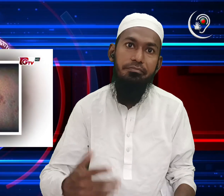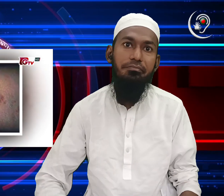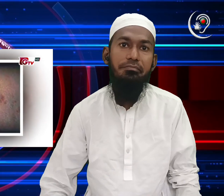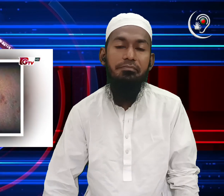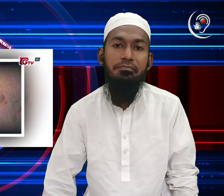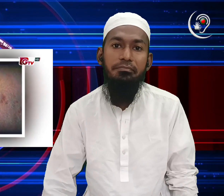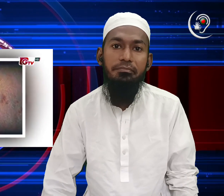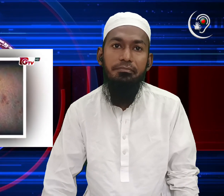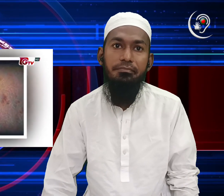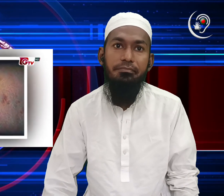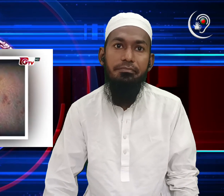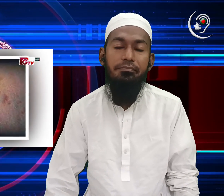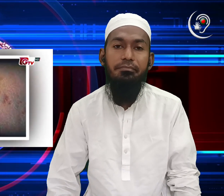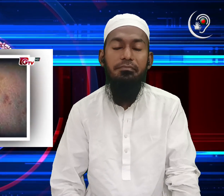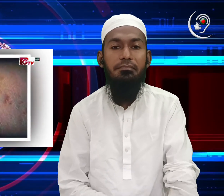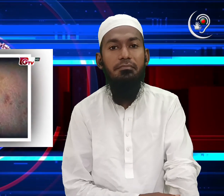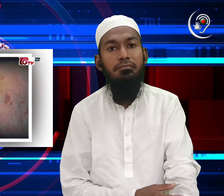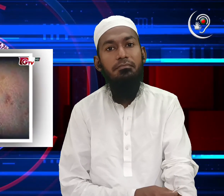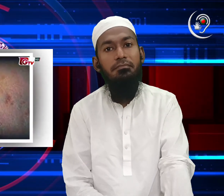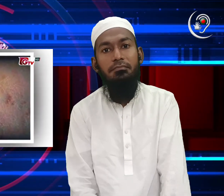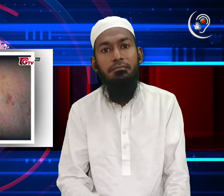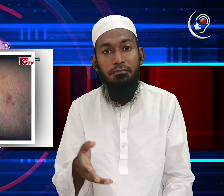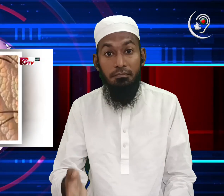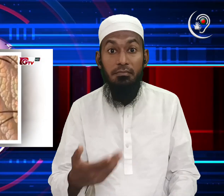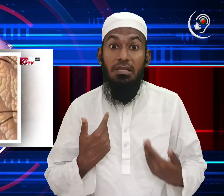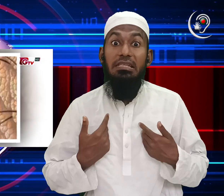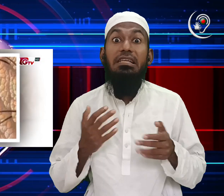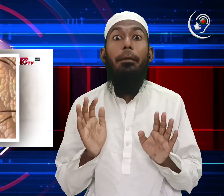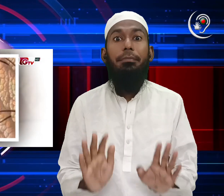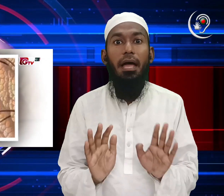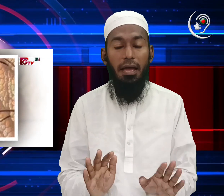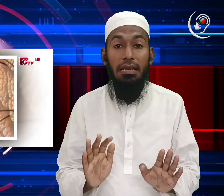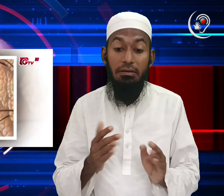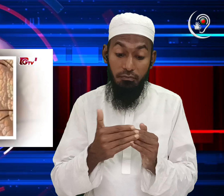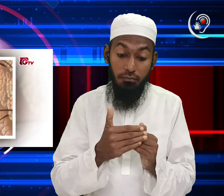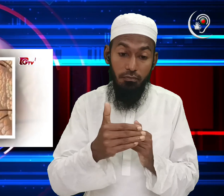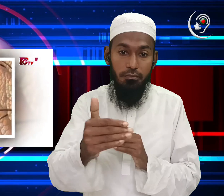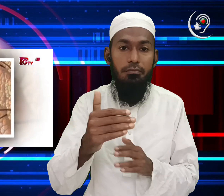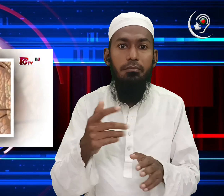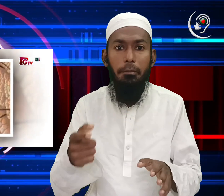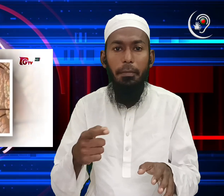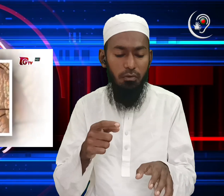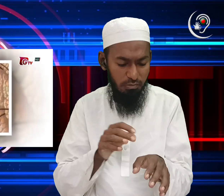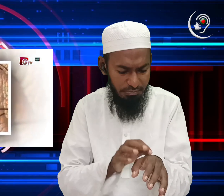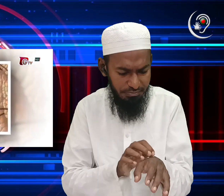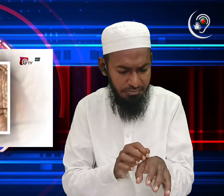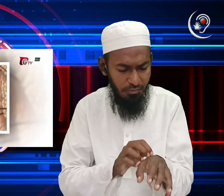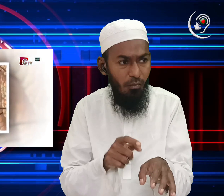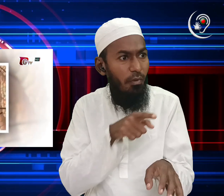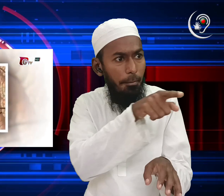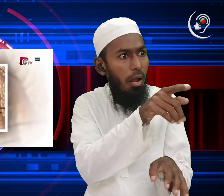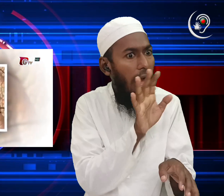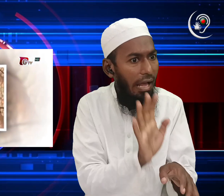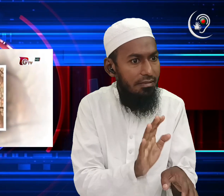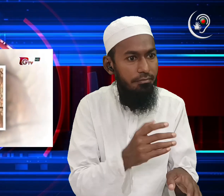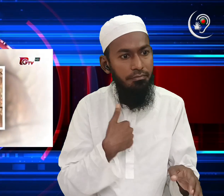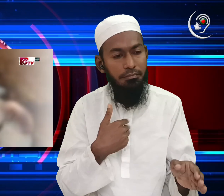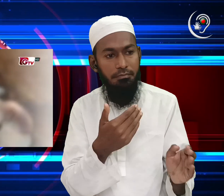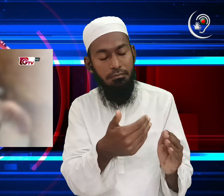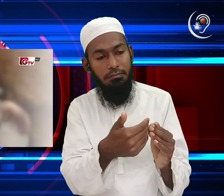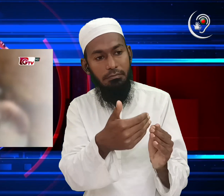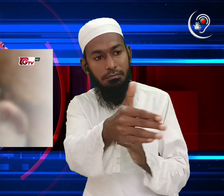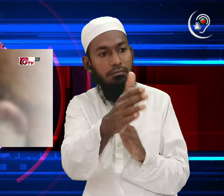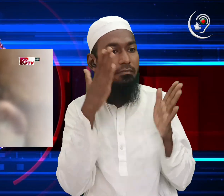আসুন জানি এ থেকে নিজেকে রক্ষা করবেন কিভাবে। আক্রান্ত ব্যক্তির জামা কাপড়, বিছানা, তোয়ালে সহ ব্যবহৃত জিনিসপত্রের